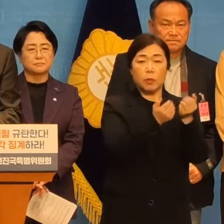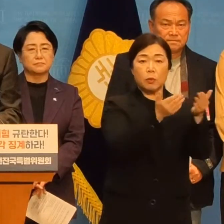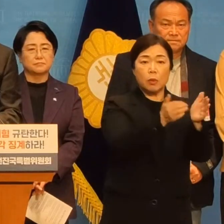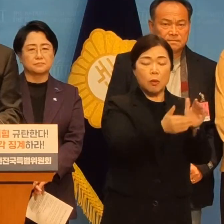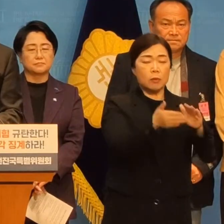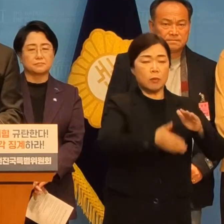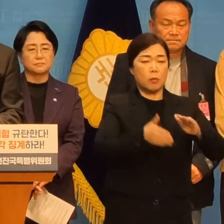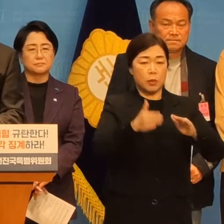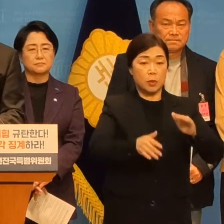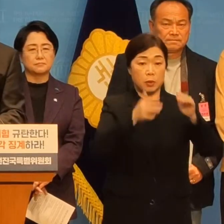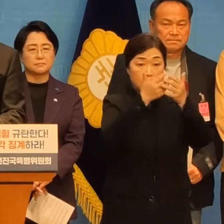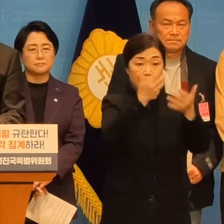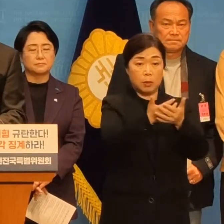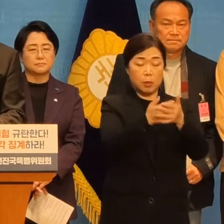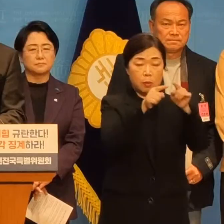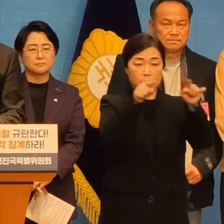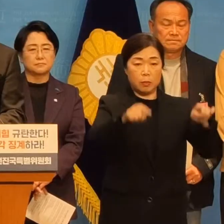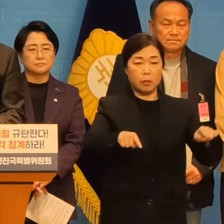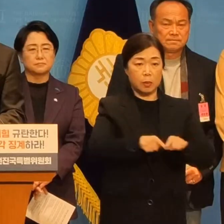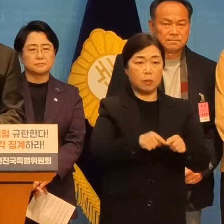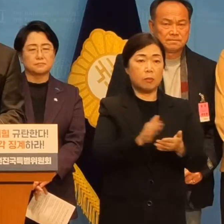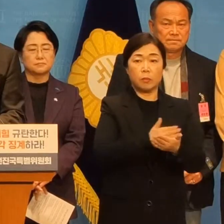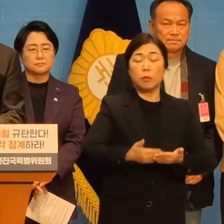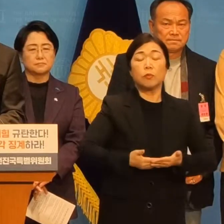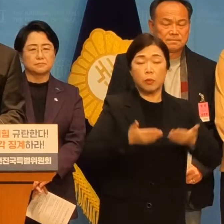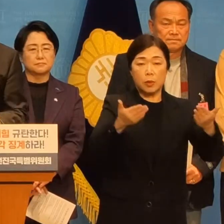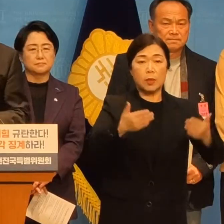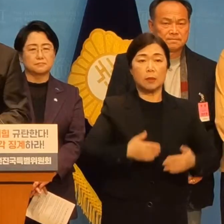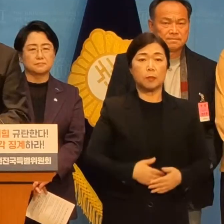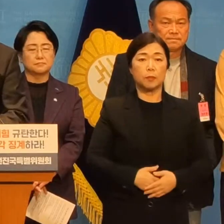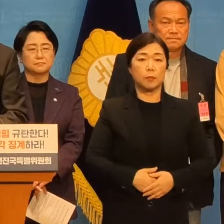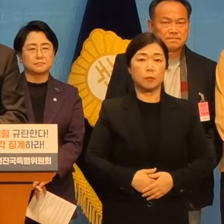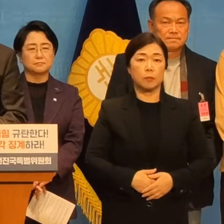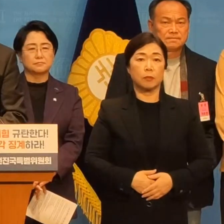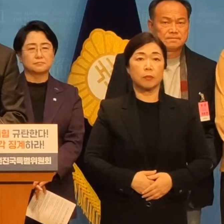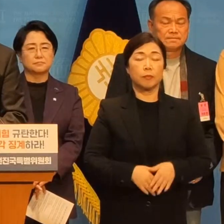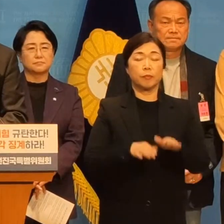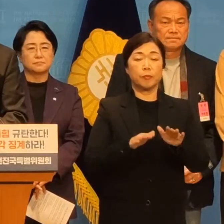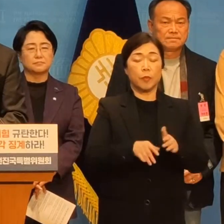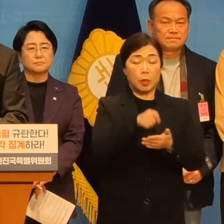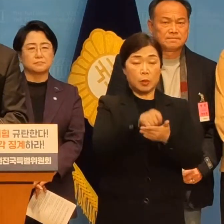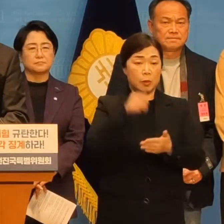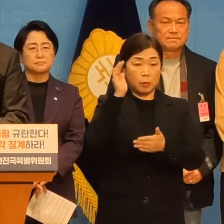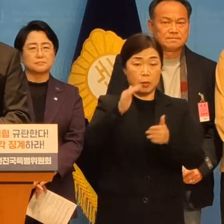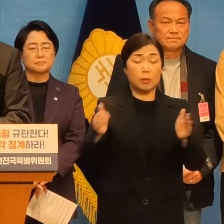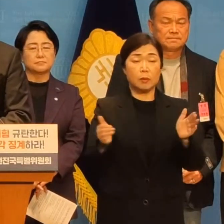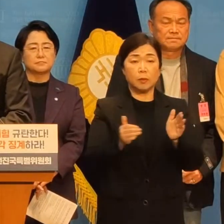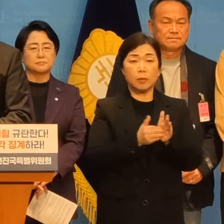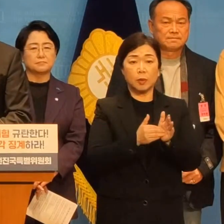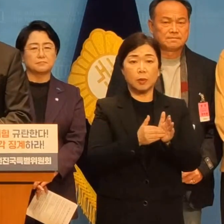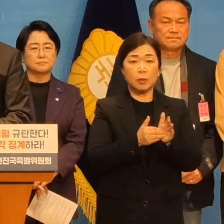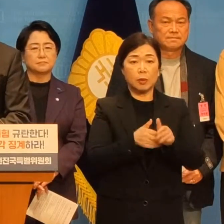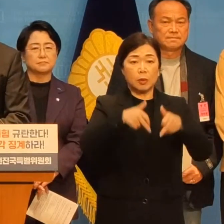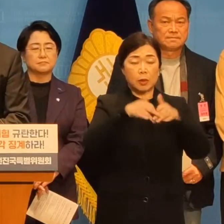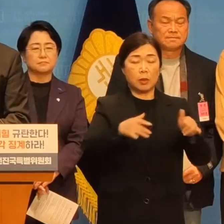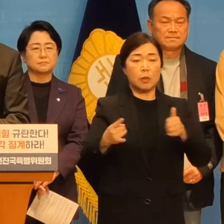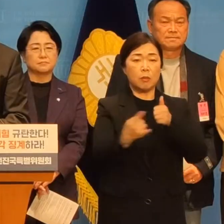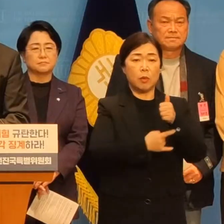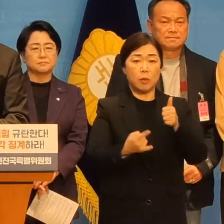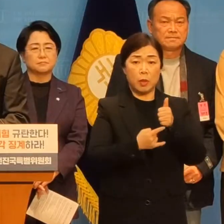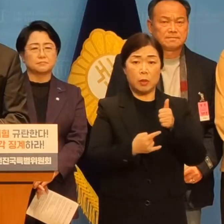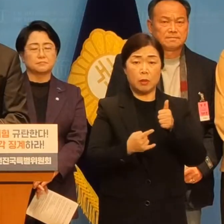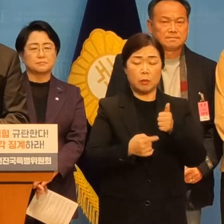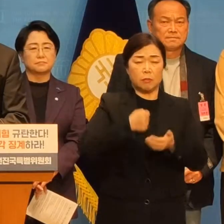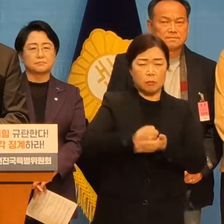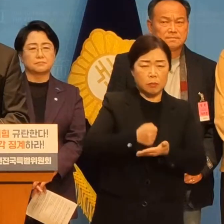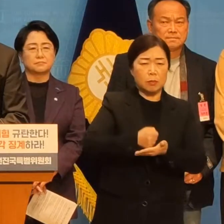공식적인 기자회견문은 보도자료를 통해 배포하도록 하겠습니다. 이상으로 기자회견을 마치고 장애인위원회 분들의